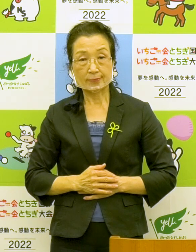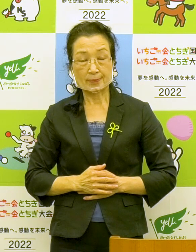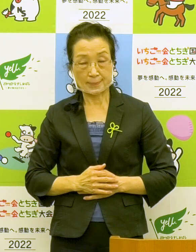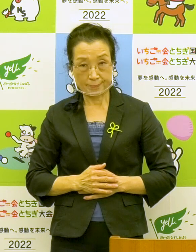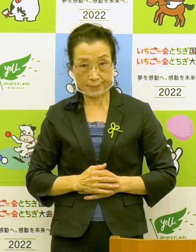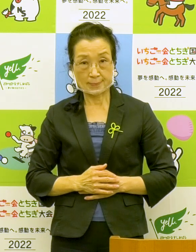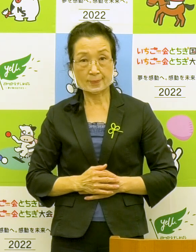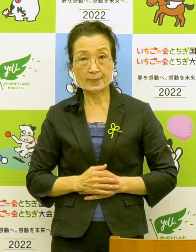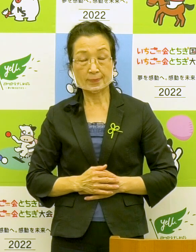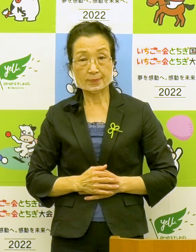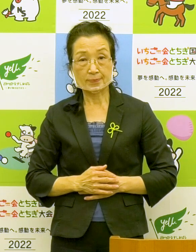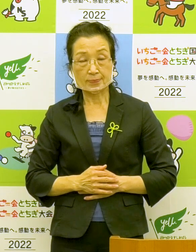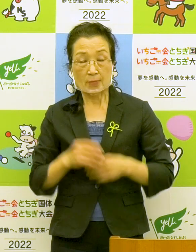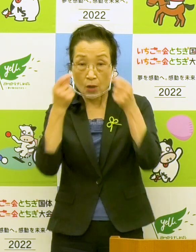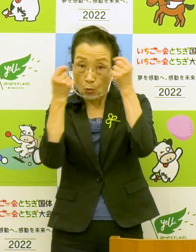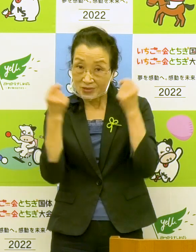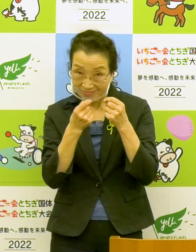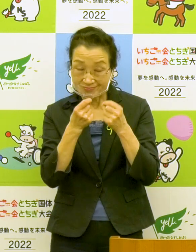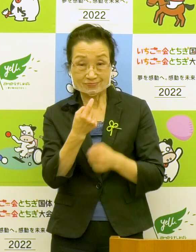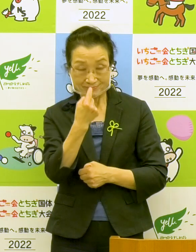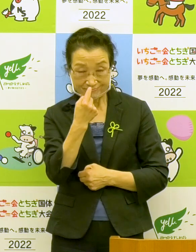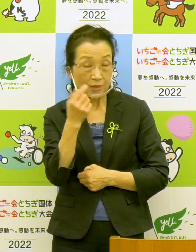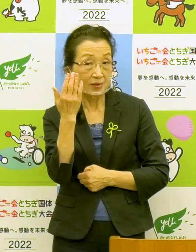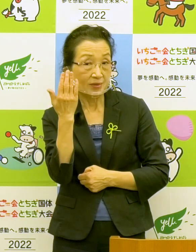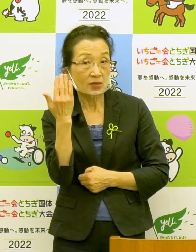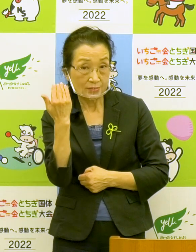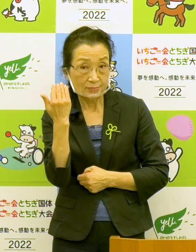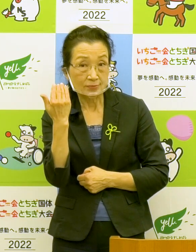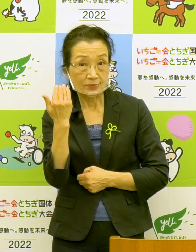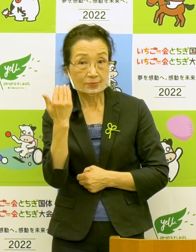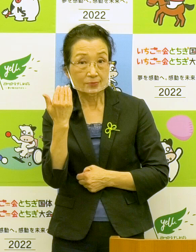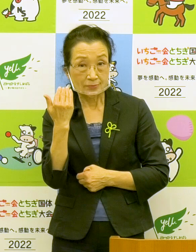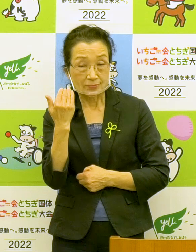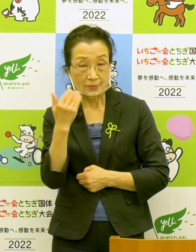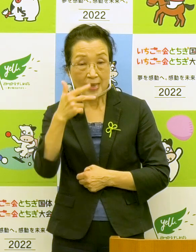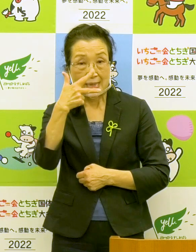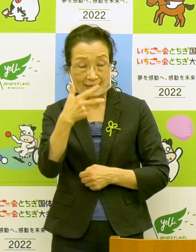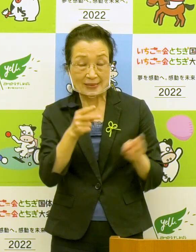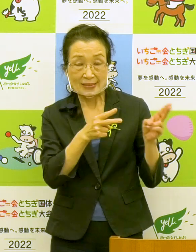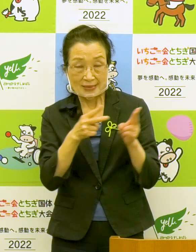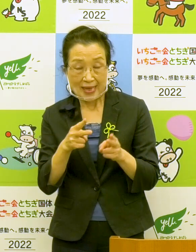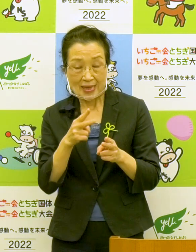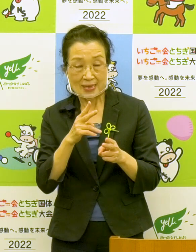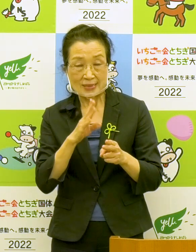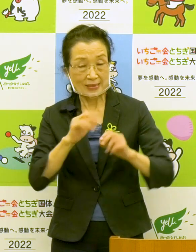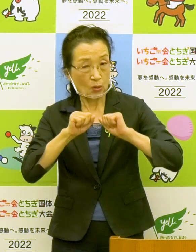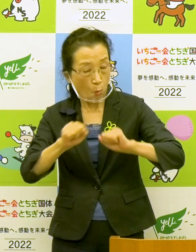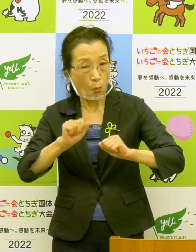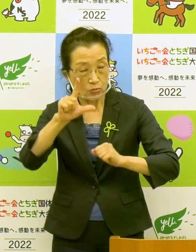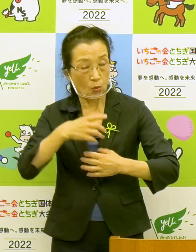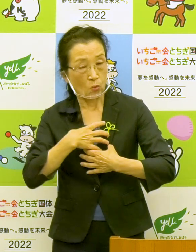また私事のことになりますが、先日、市政執行上の危機管理といった観点